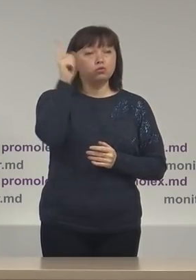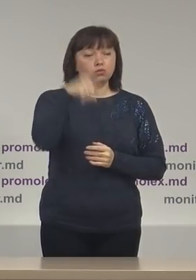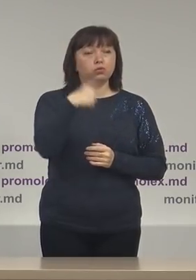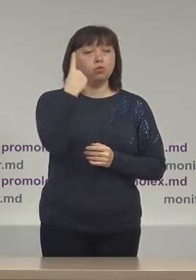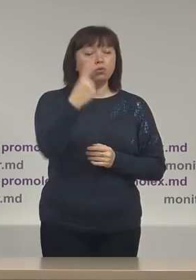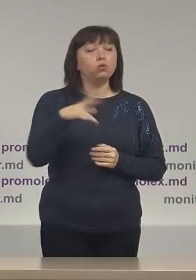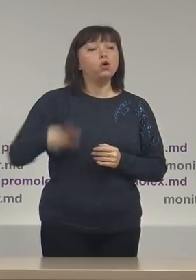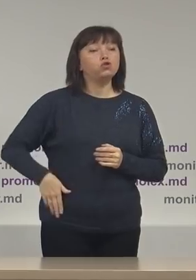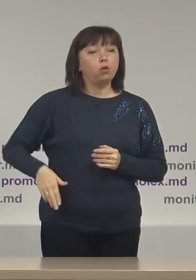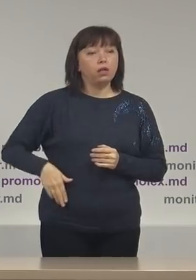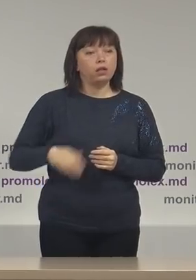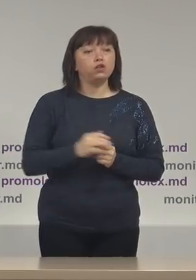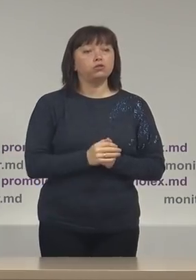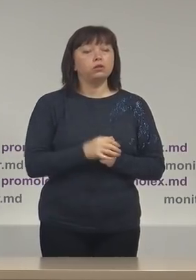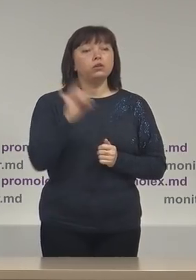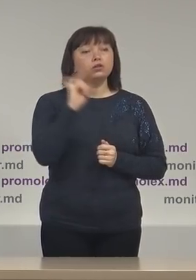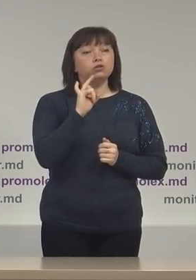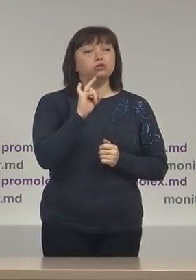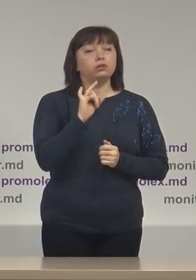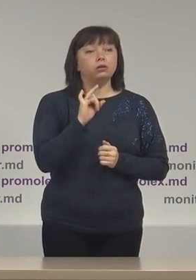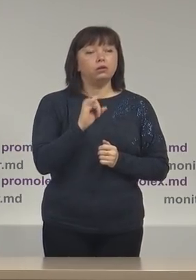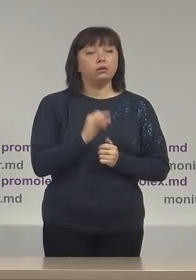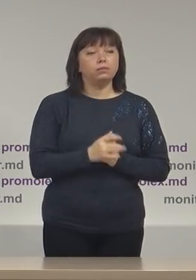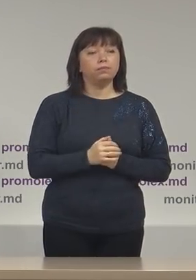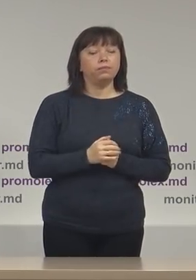31-1 Șoldănești și